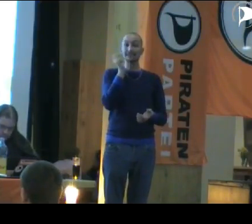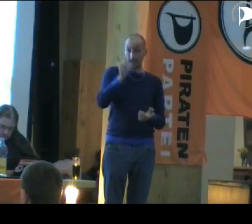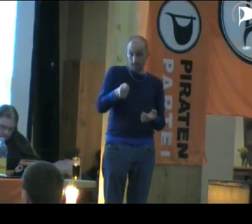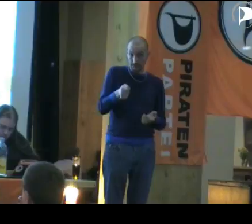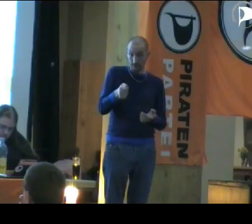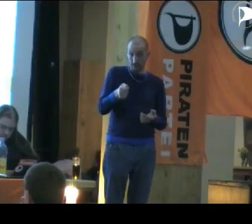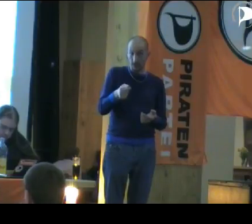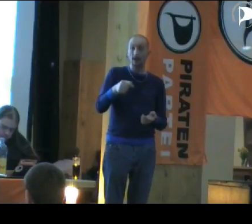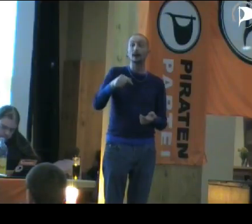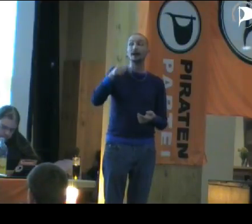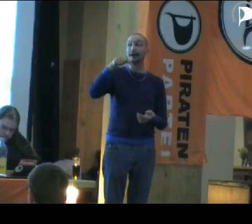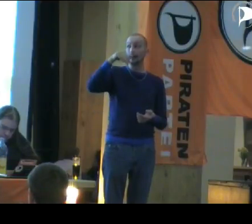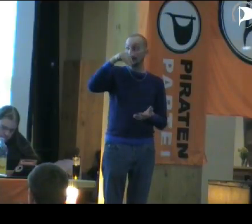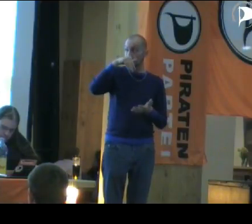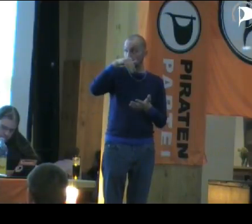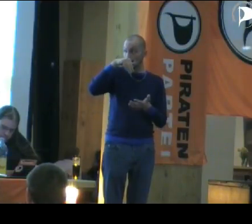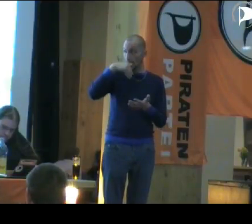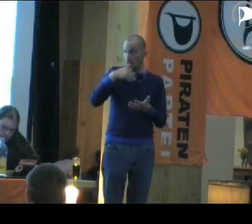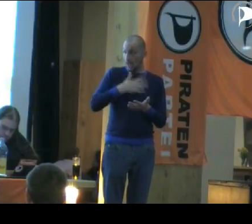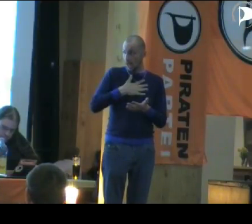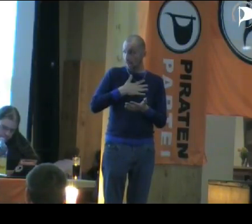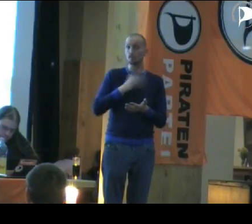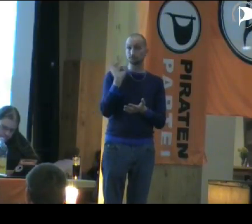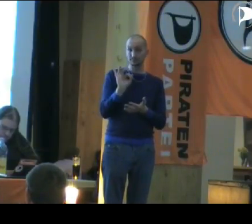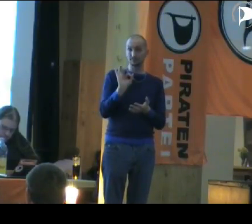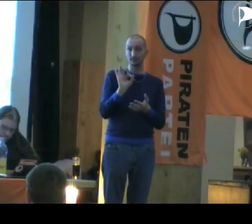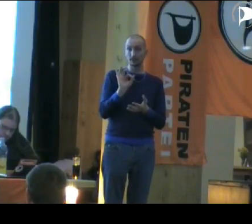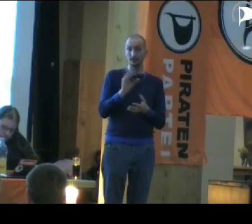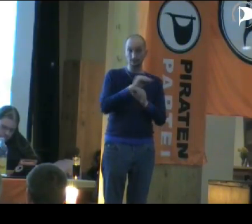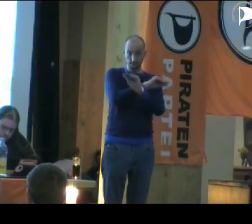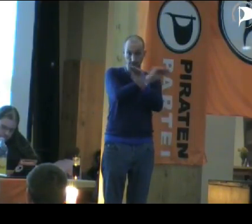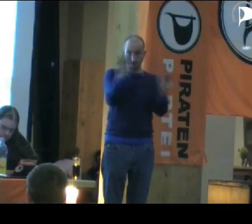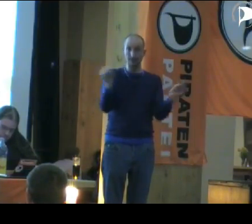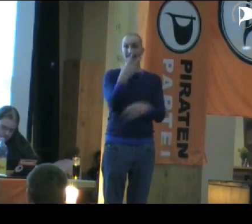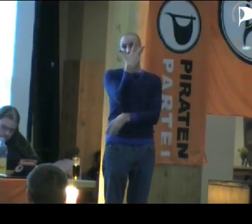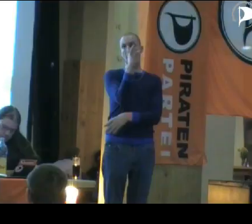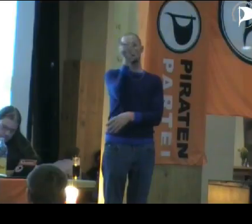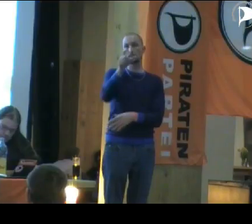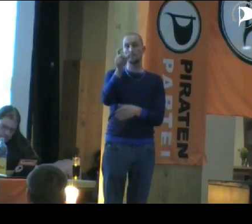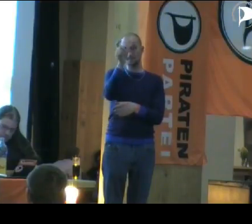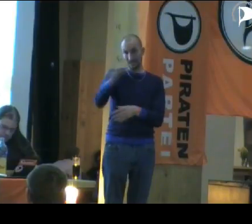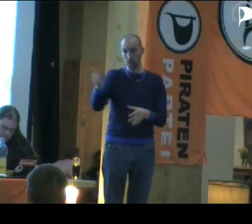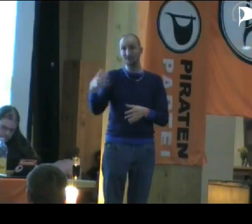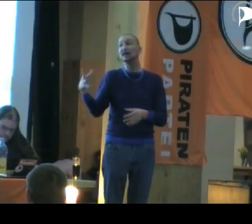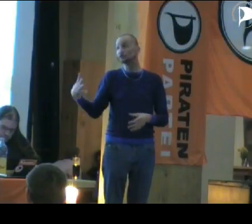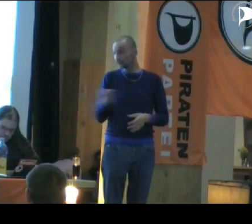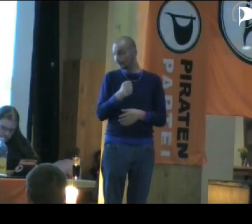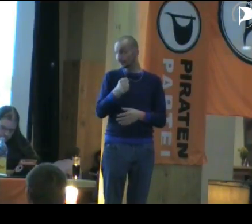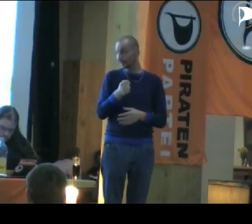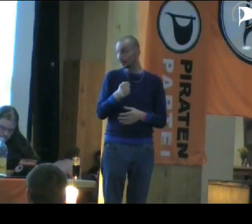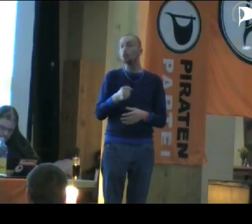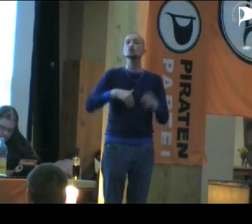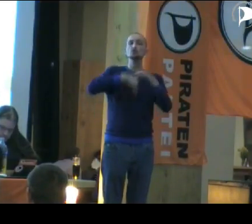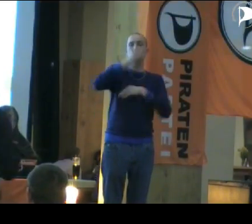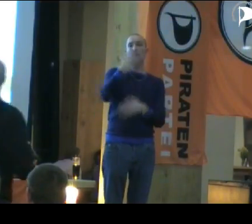wir haben gute nachrichten für ein personen haben es geschafft ist geschafft unter